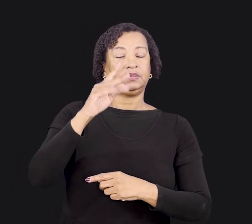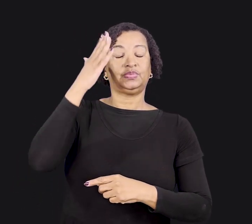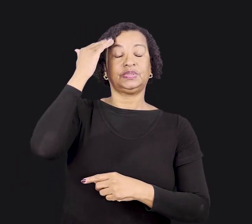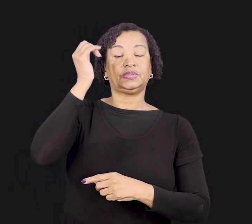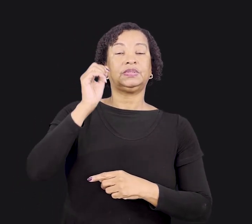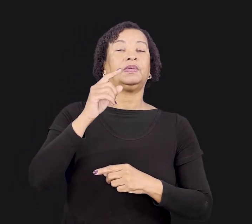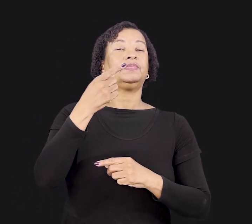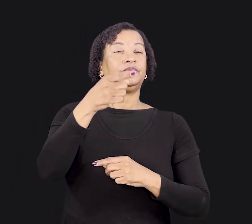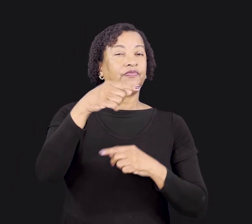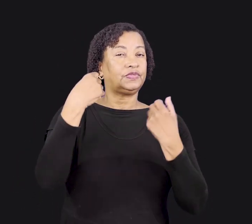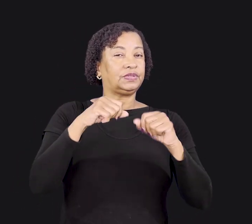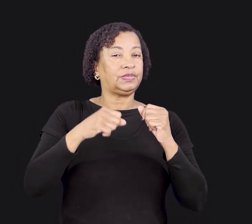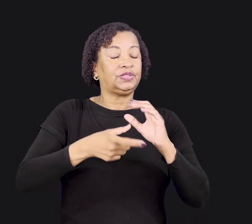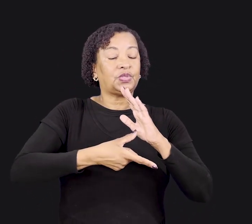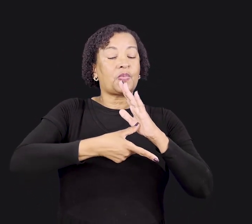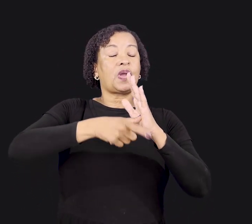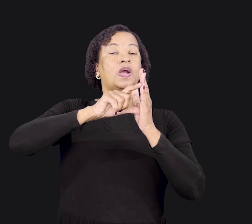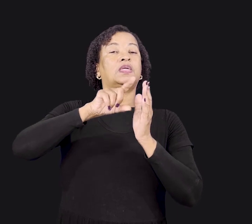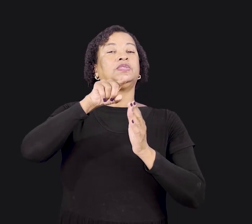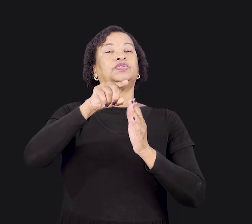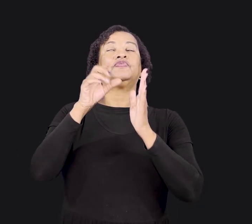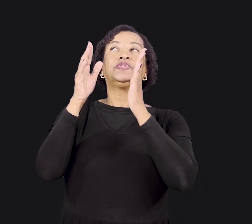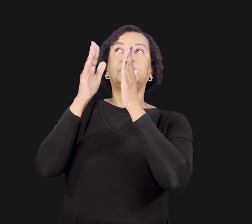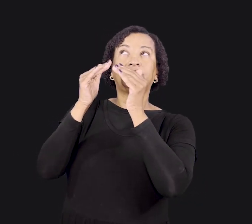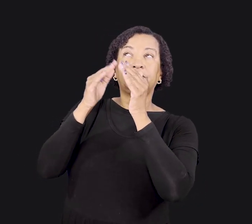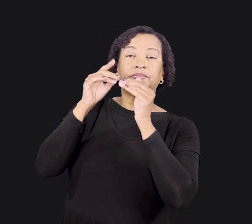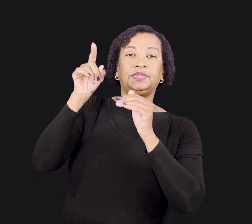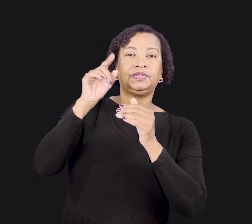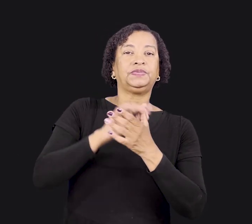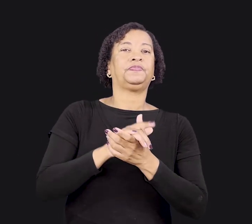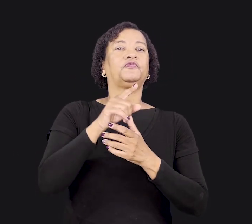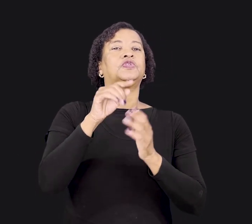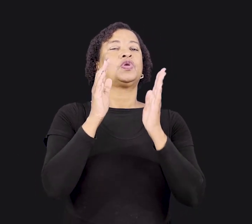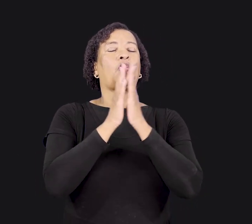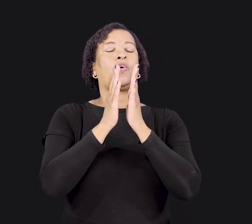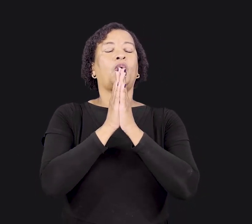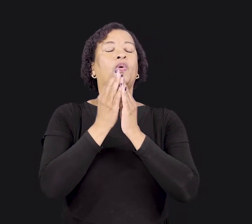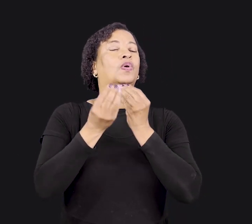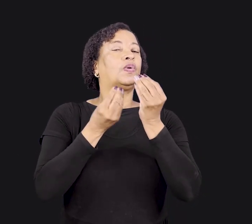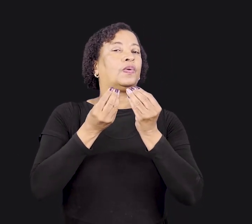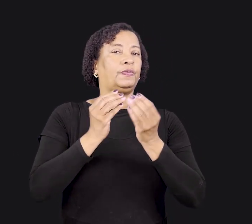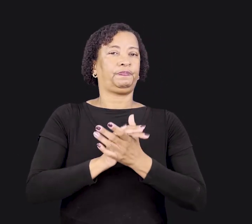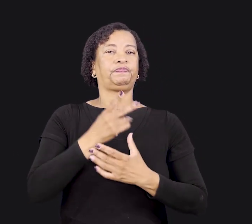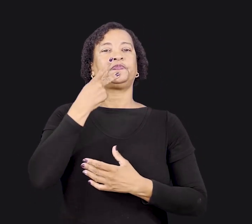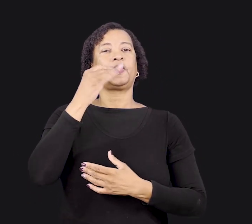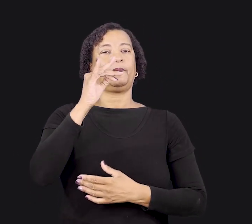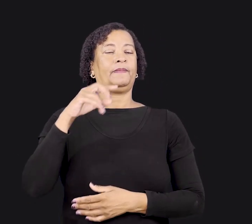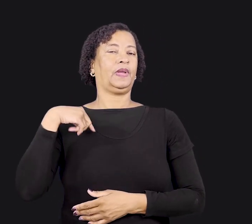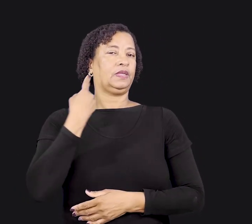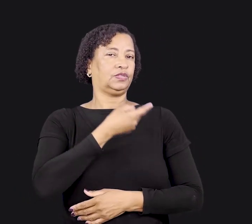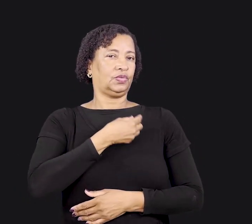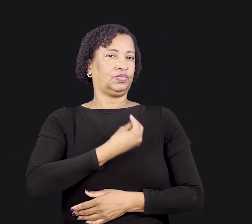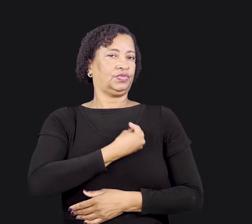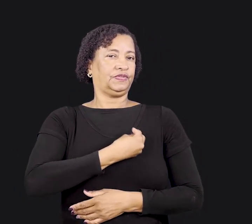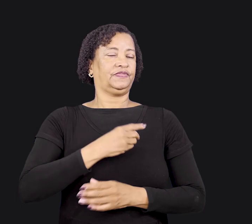precisam antes mesmo de o pedirem. Vocês orem assim: Pai nosso que estás nos